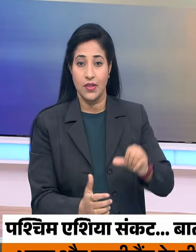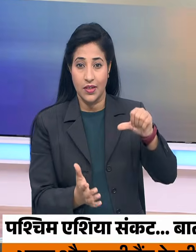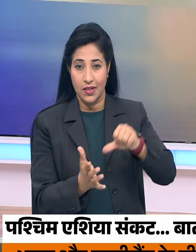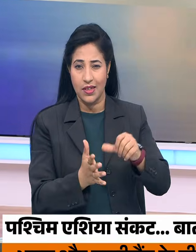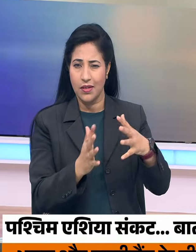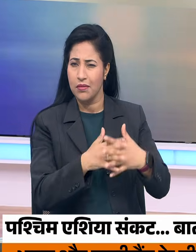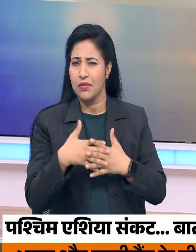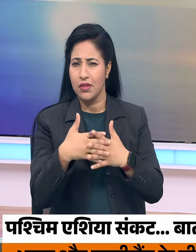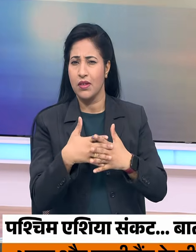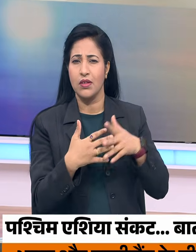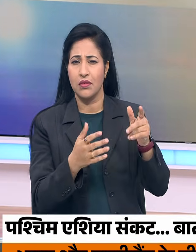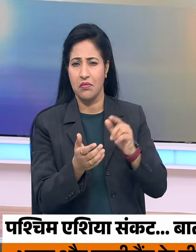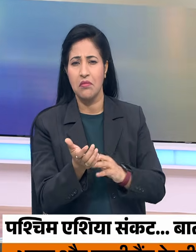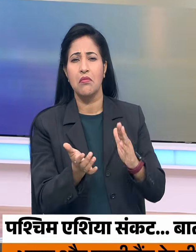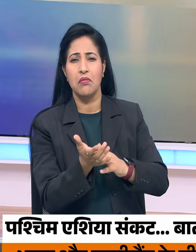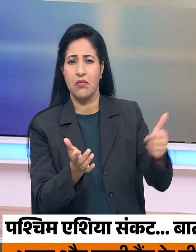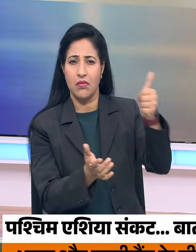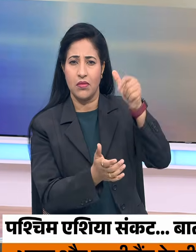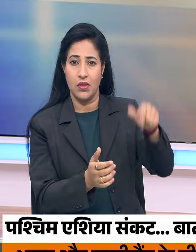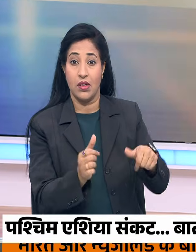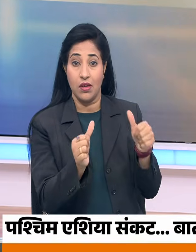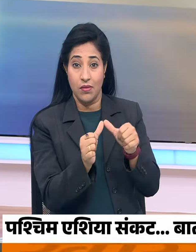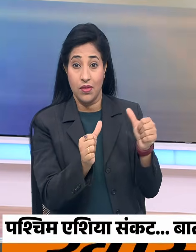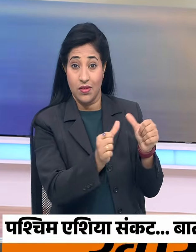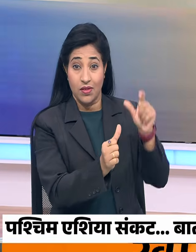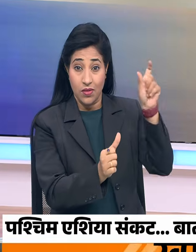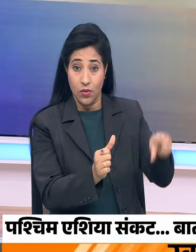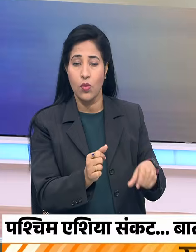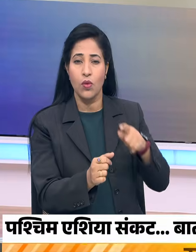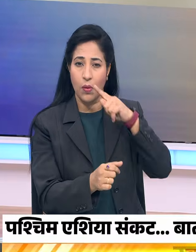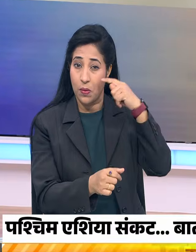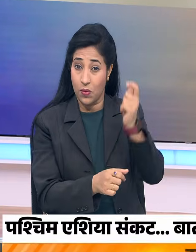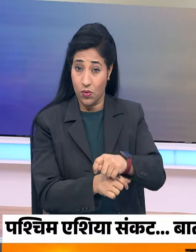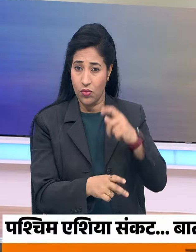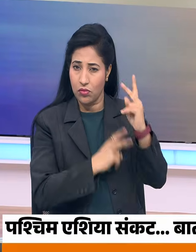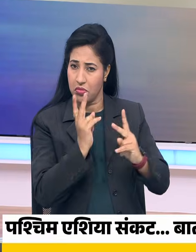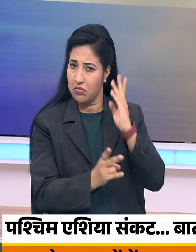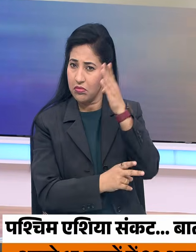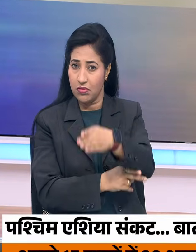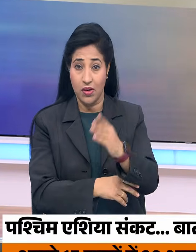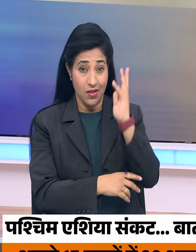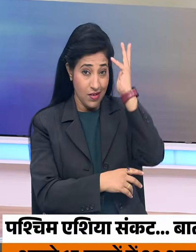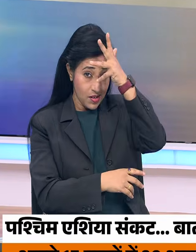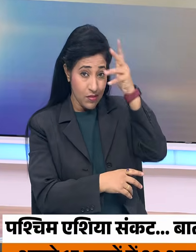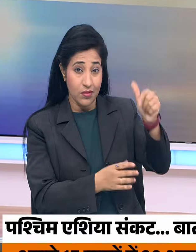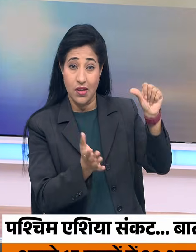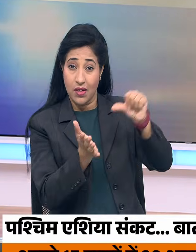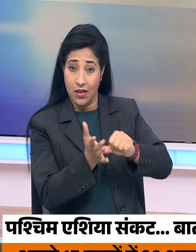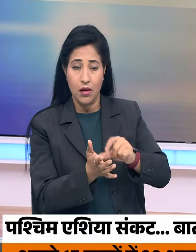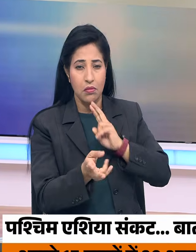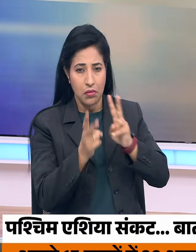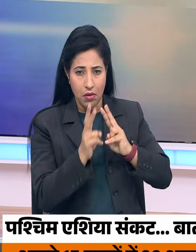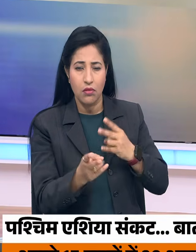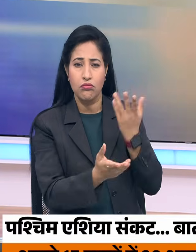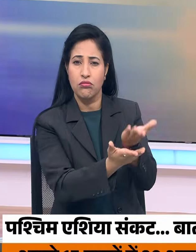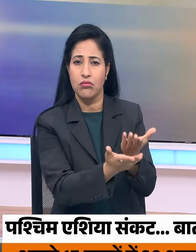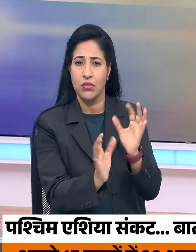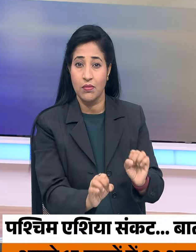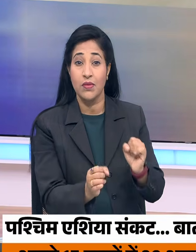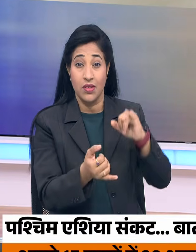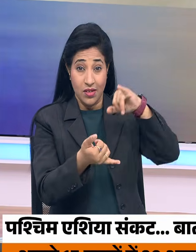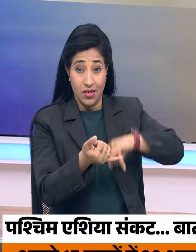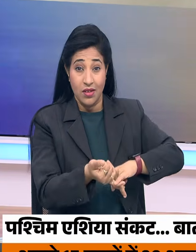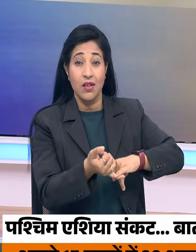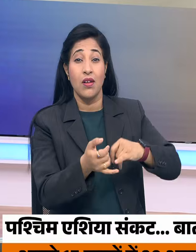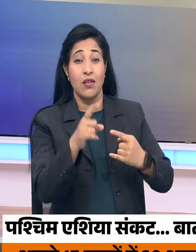ईरान के विदेश मंत्री अब्बास अरागची आज करेंगे रूस का दौरा। ट्रंप का ईरान को बातचीत का ऑफर। ट्रंप और स्टारमर ने